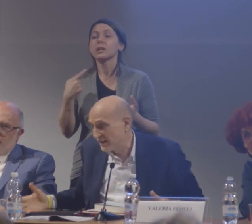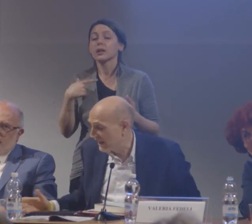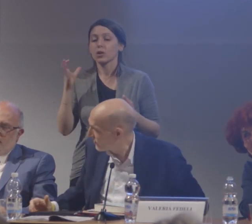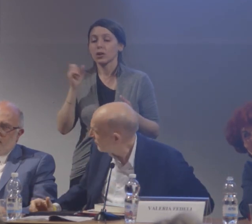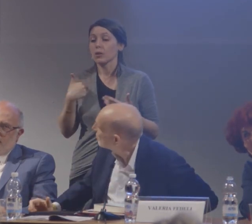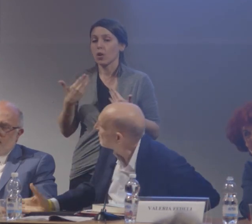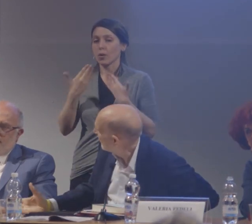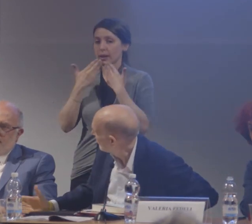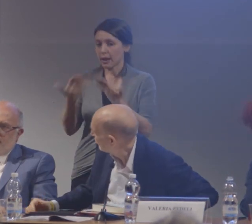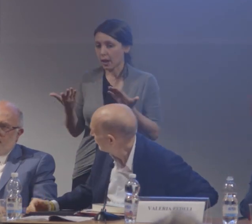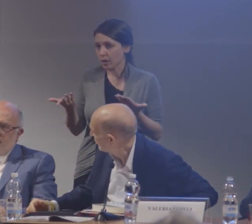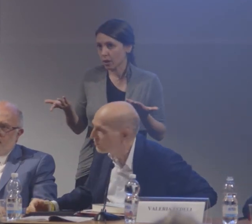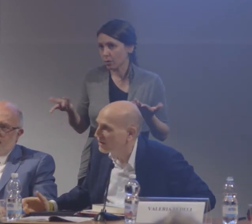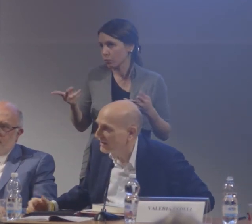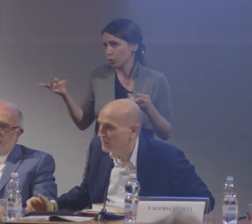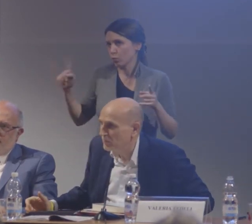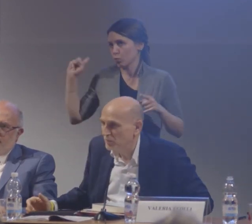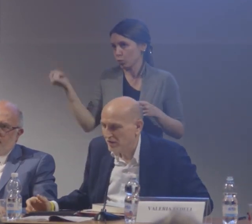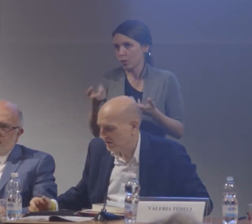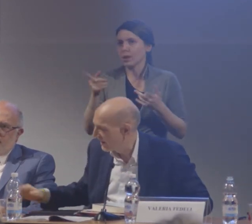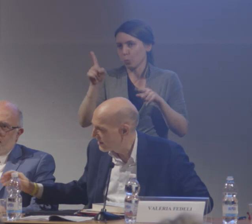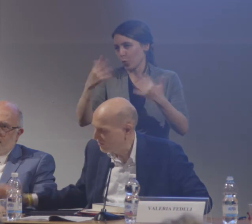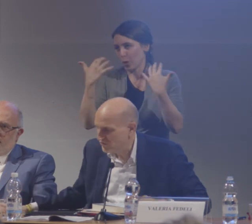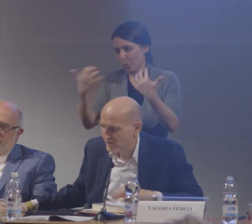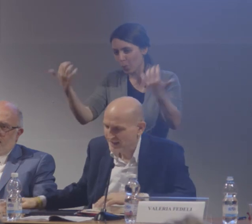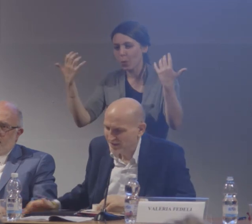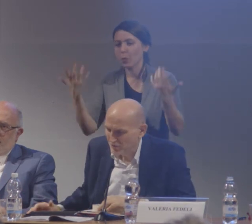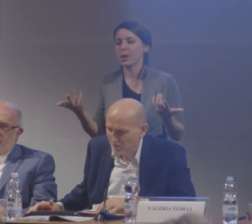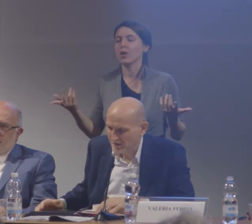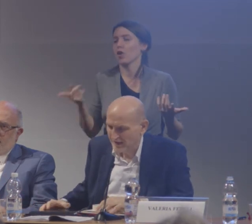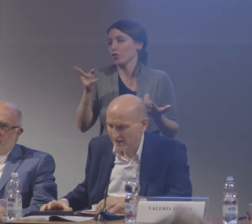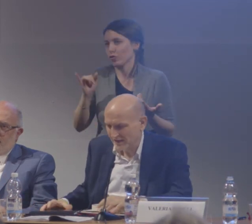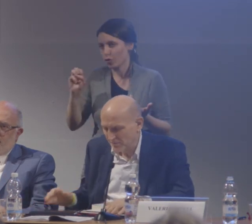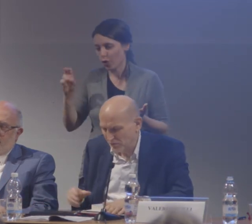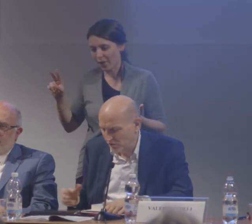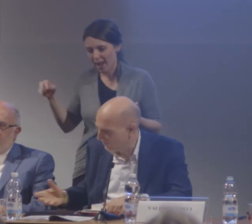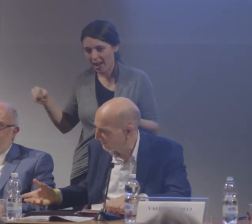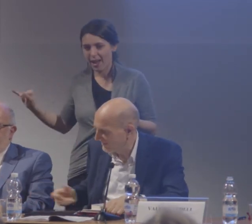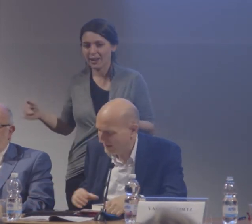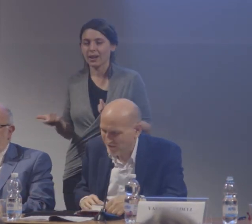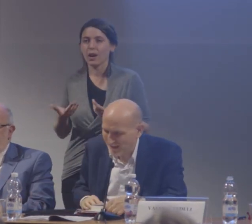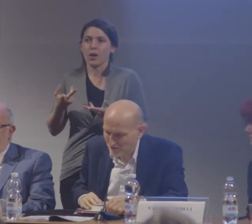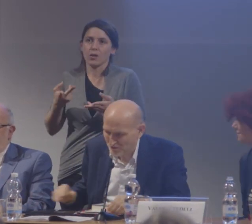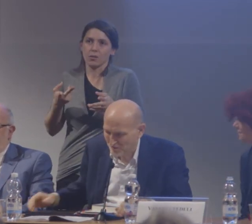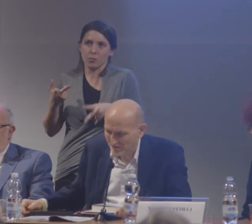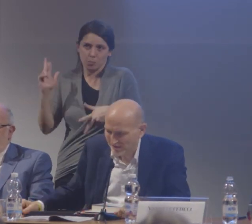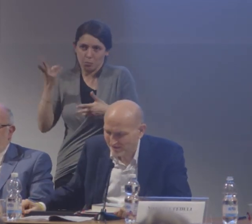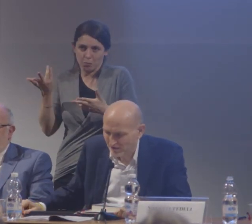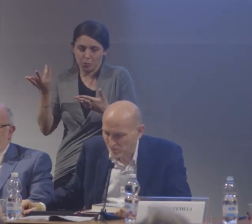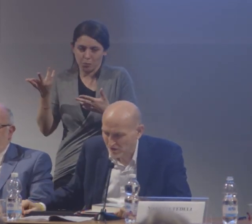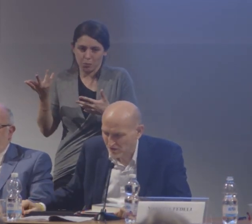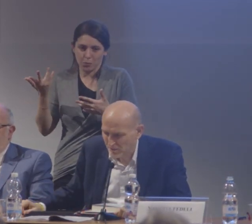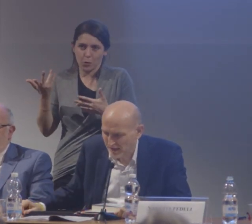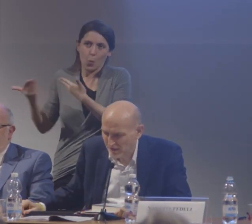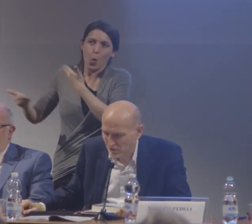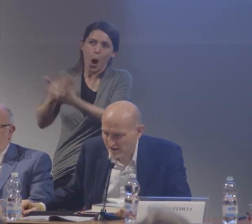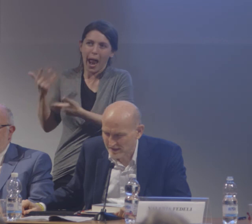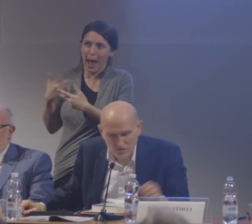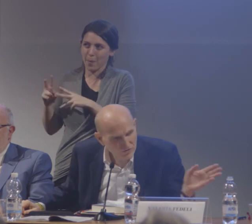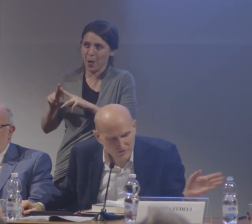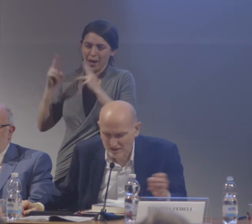Io ringrazio voi tutti, anche il pubblico, ringrazio Giovanni naturalmente, che è più che un intervento, insomma una collaborazione